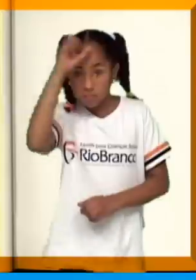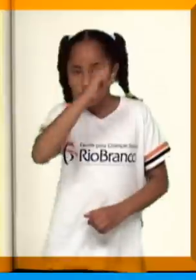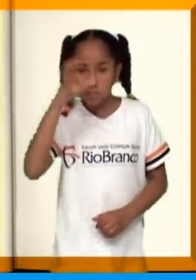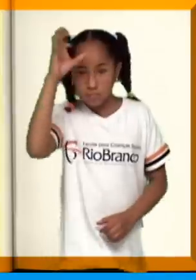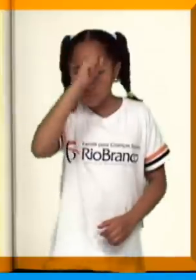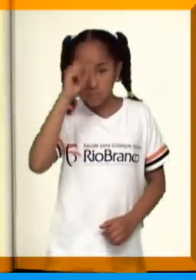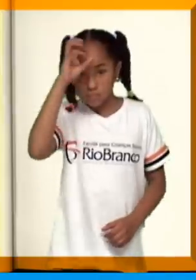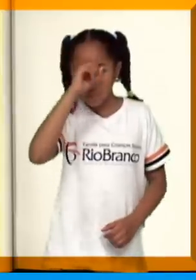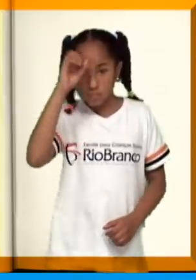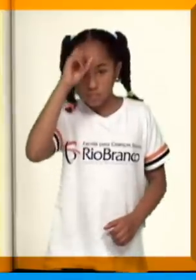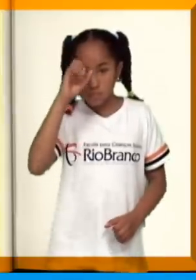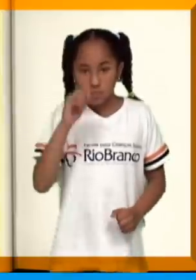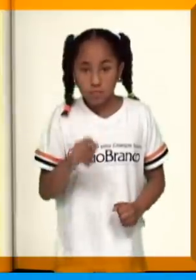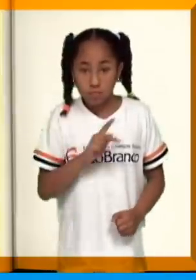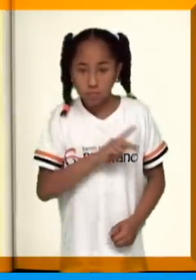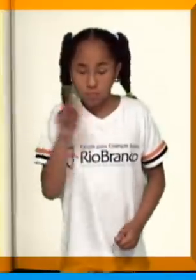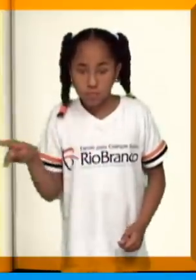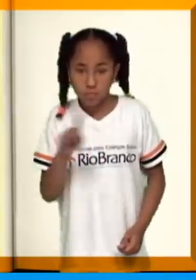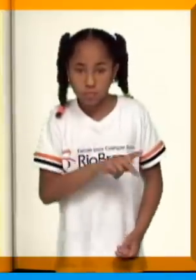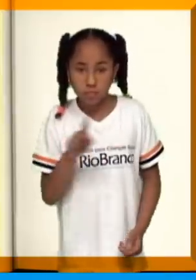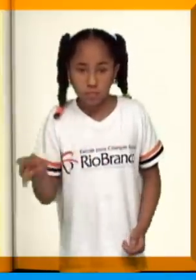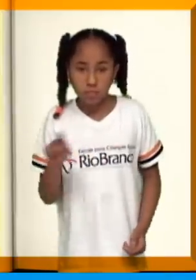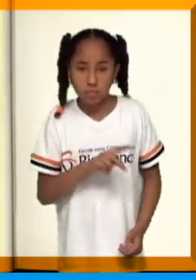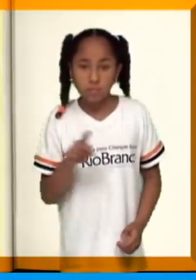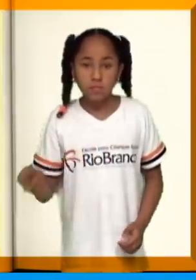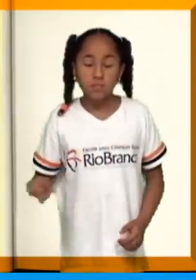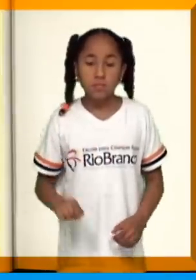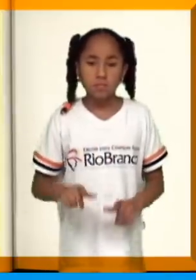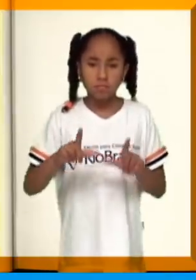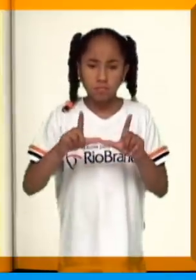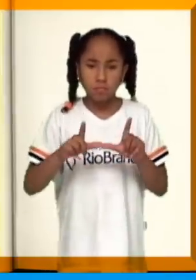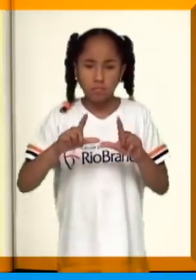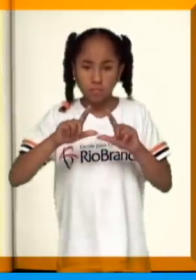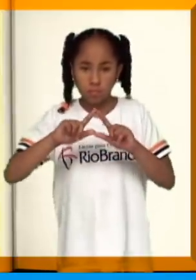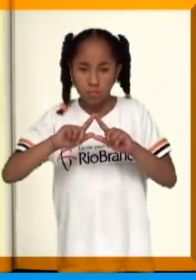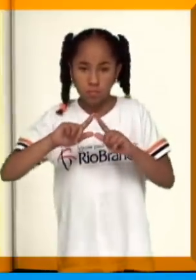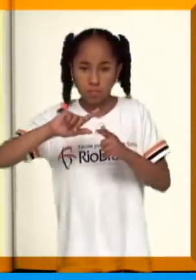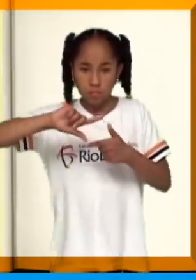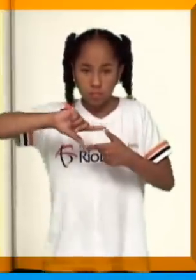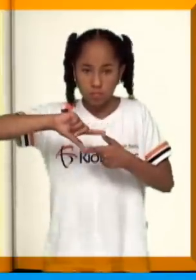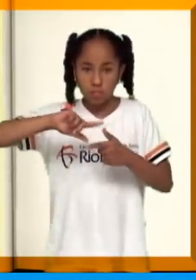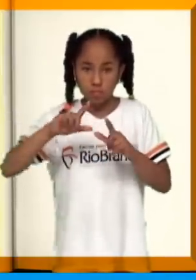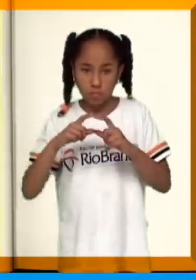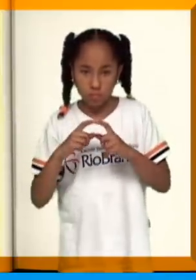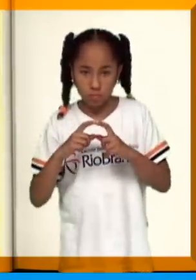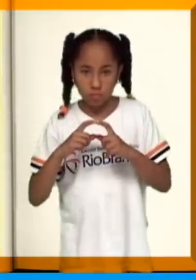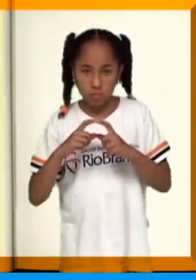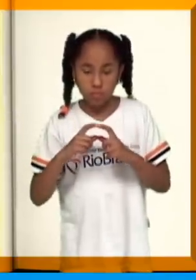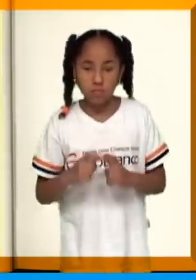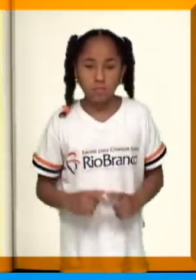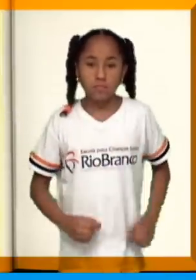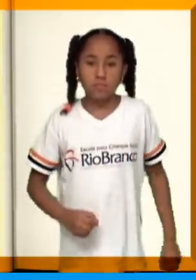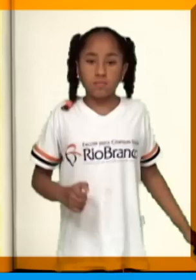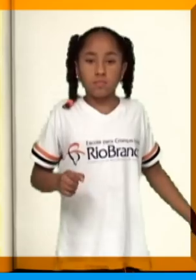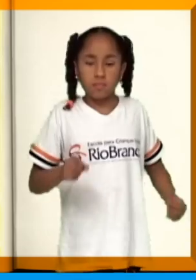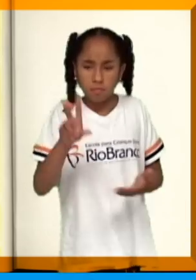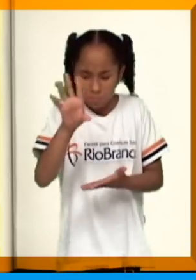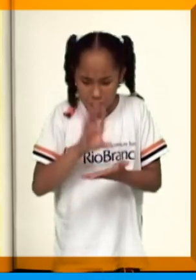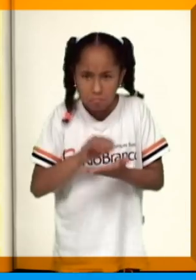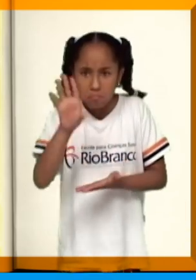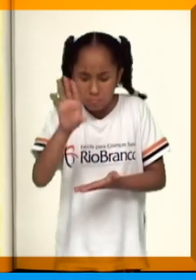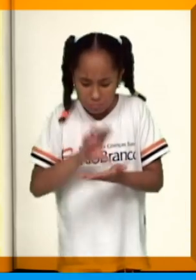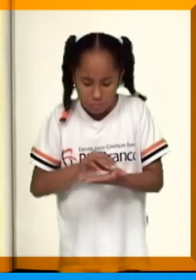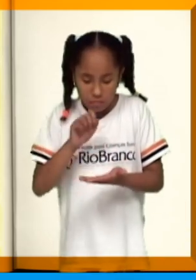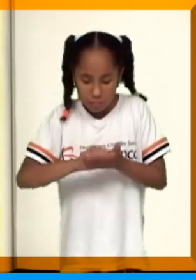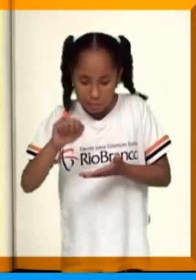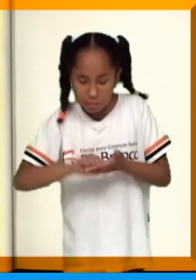Enquanto a professora ensinava, as duas prestavam muita atenção à aula de geometria.